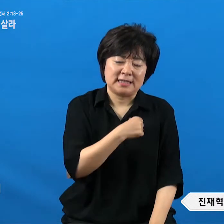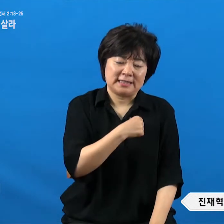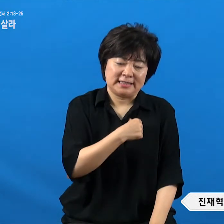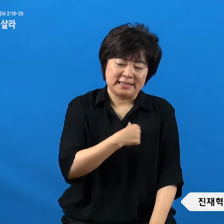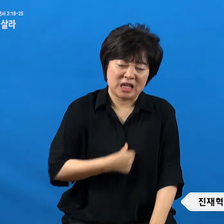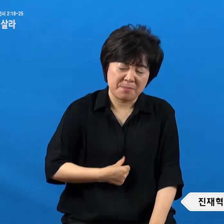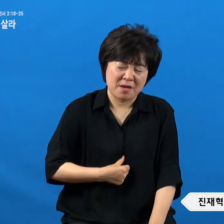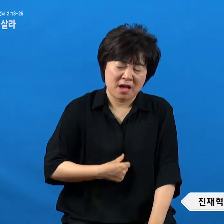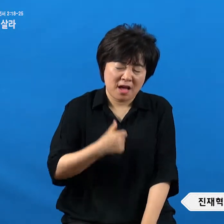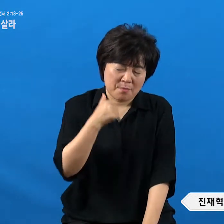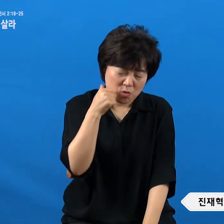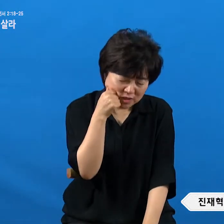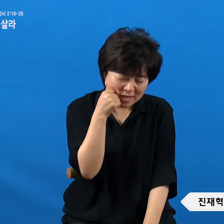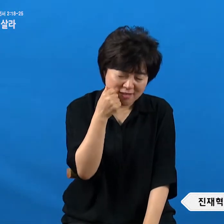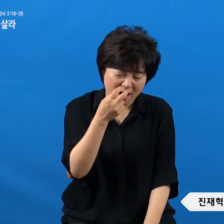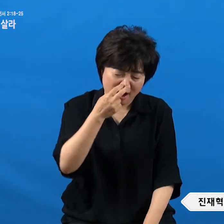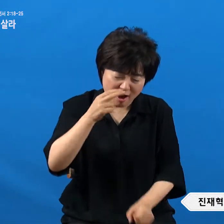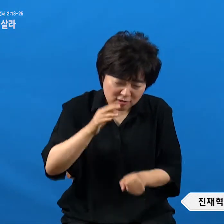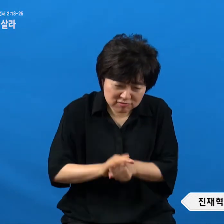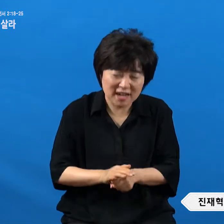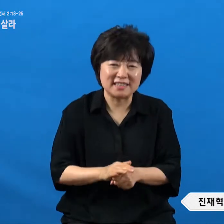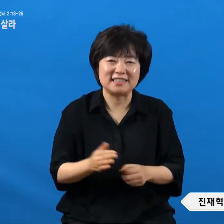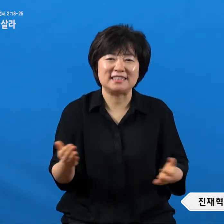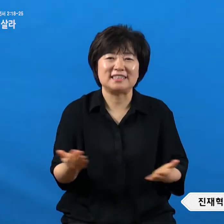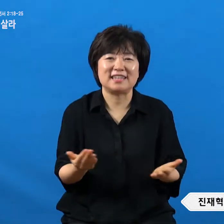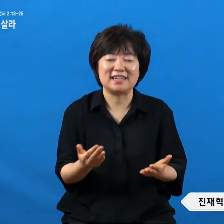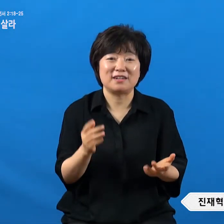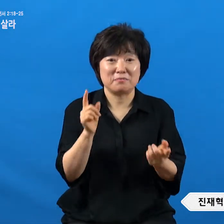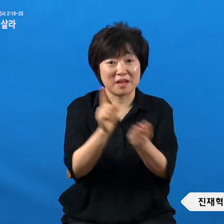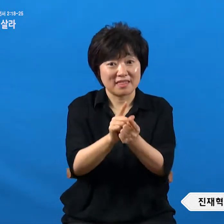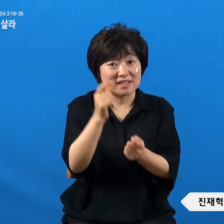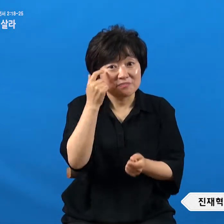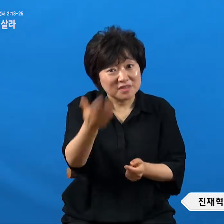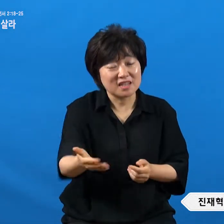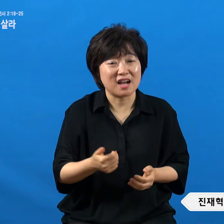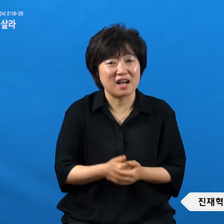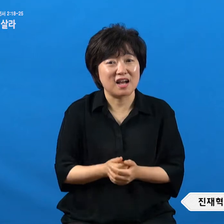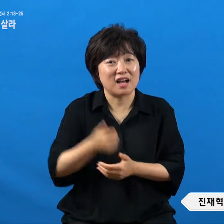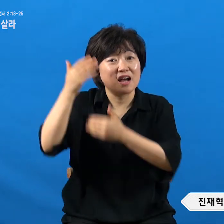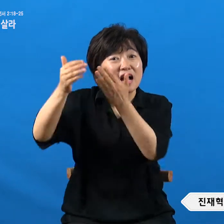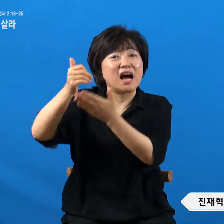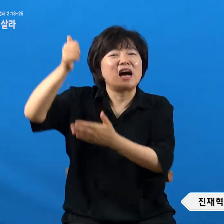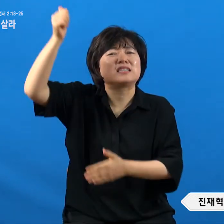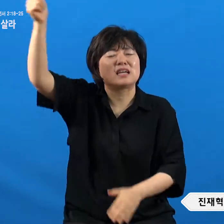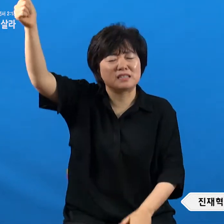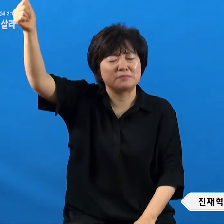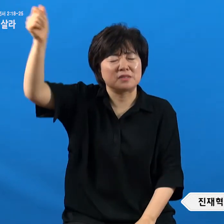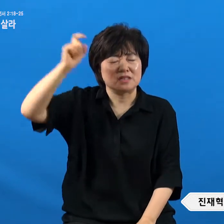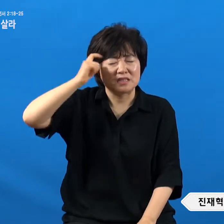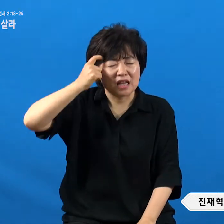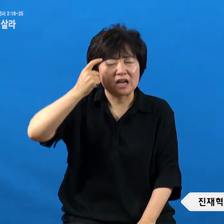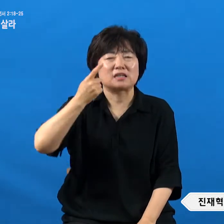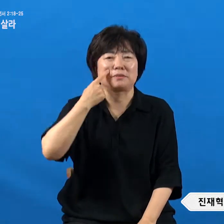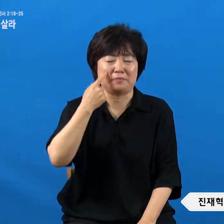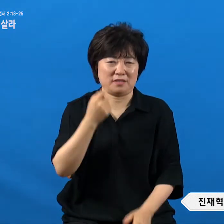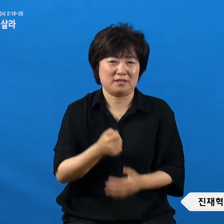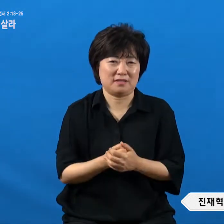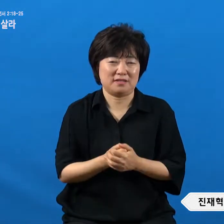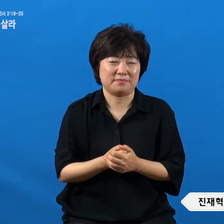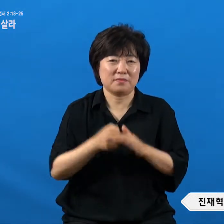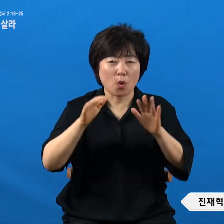견디기 힘든 억울한 고난의 장들을 지나고 계십니까? 하나님